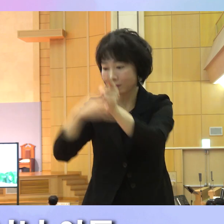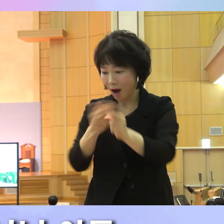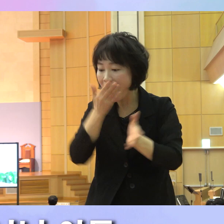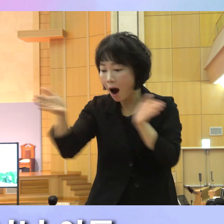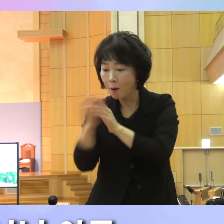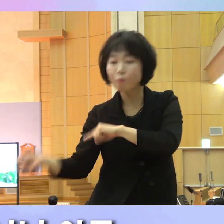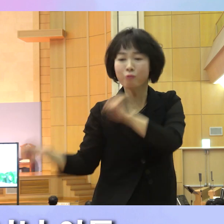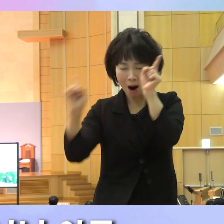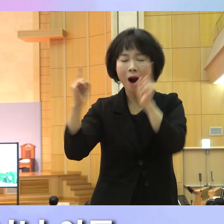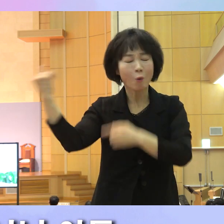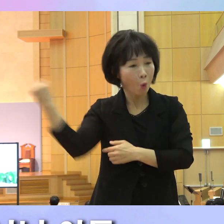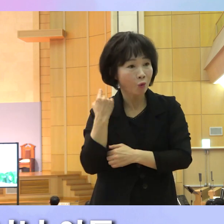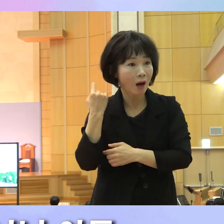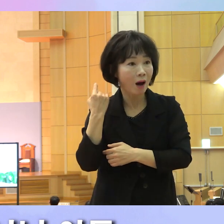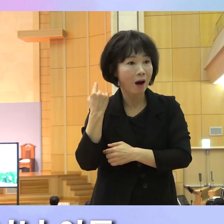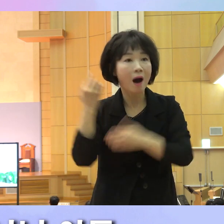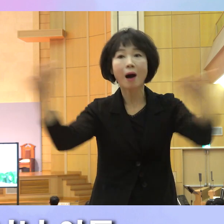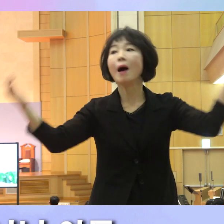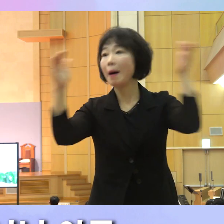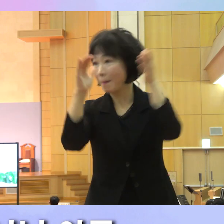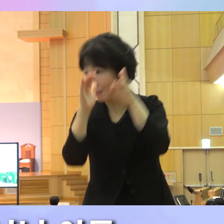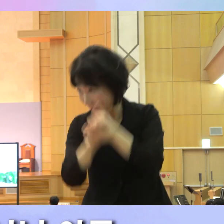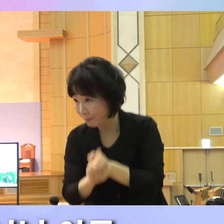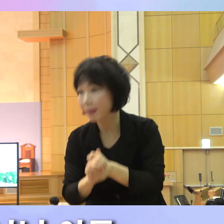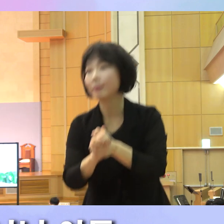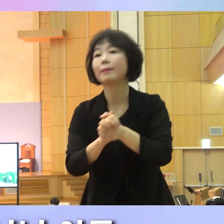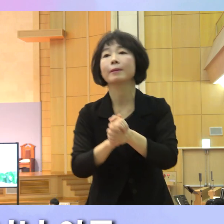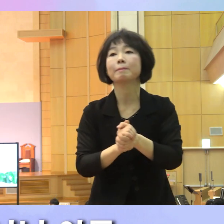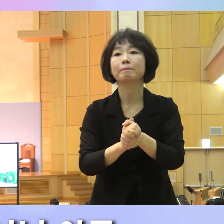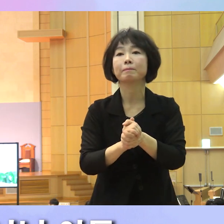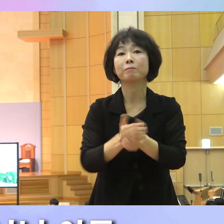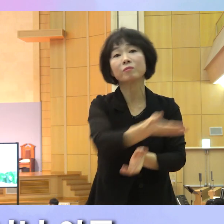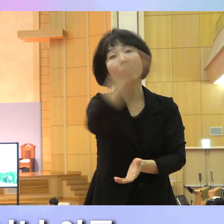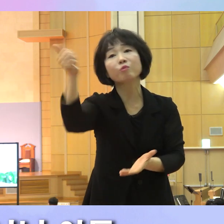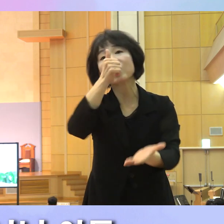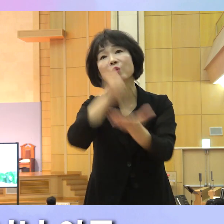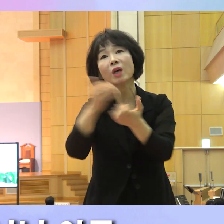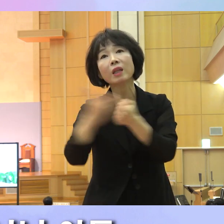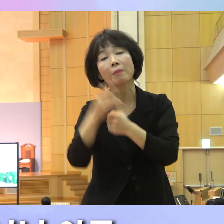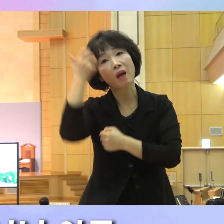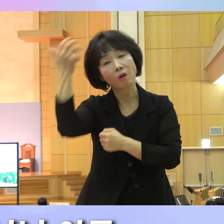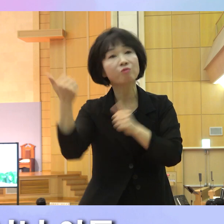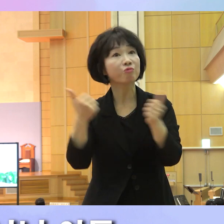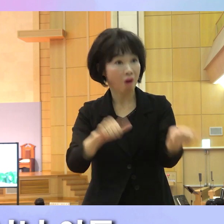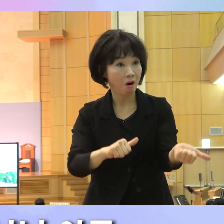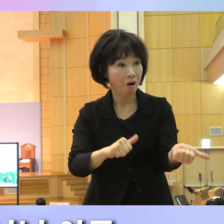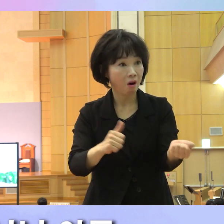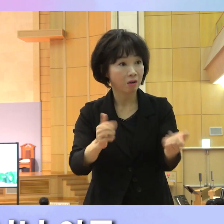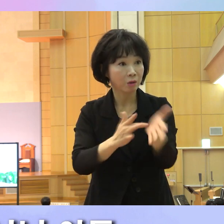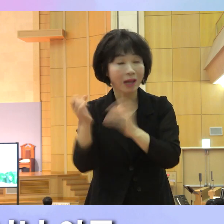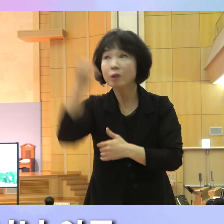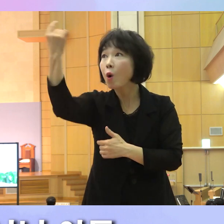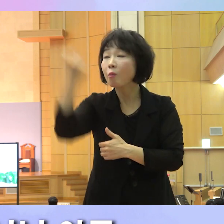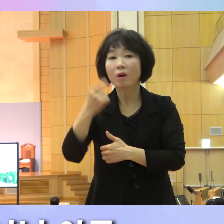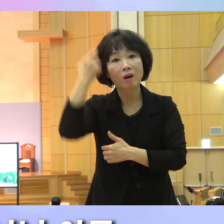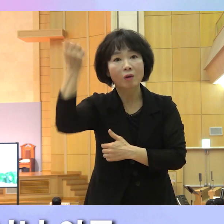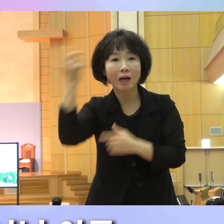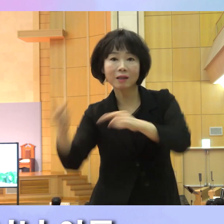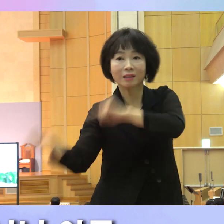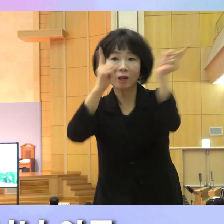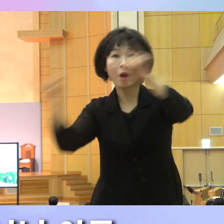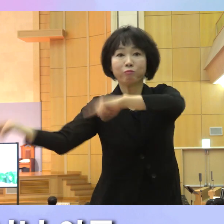우리도 예수님처럼 죽었다가 죄로 죽었던 우리들, 또는 우리가 예수 믿다가 육체는 죽었다 하더라도 예수님